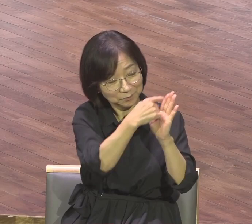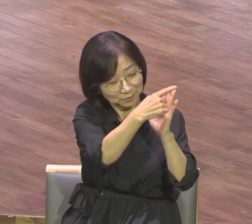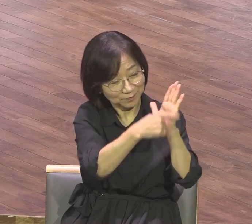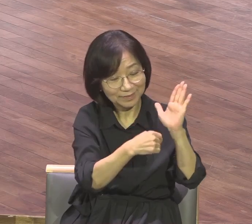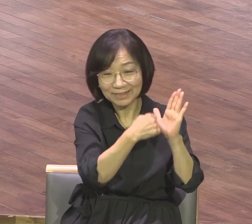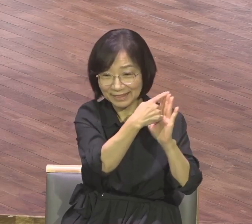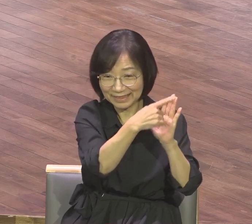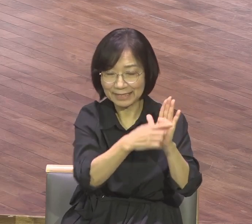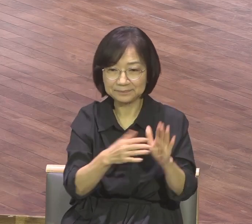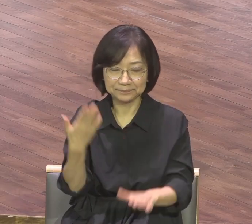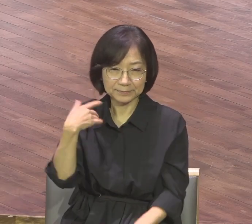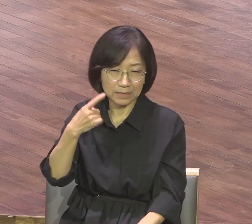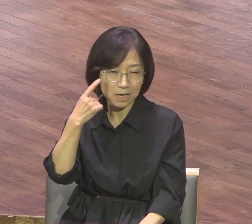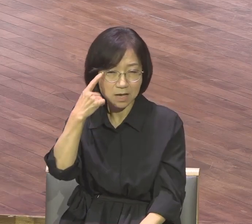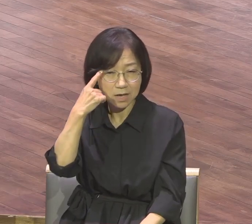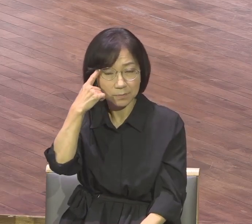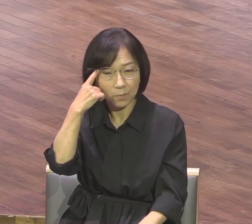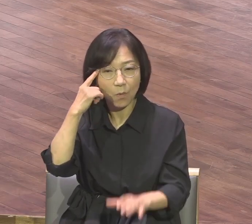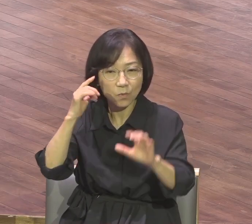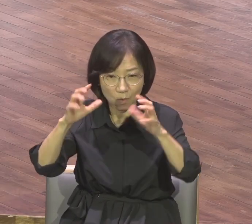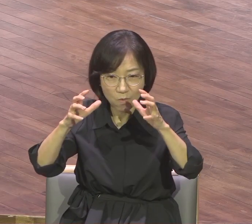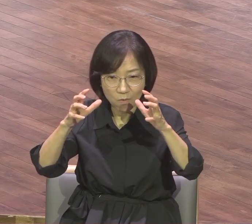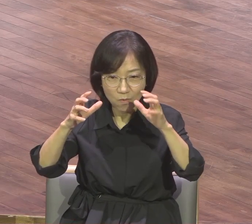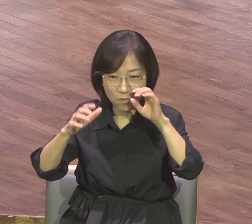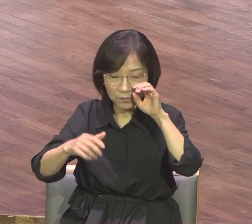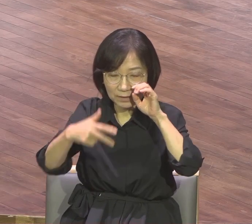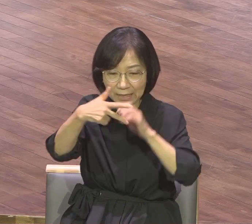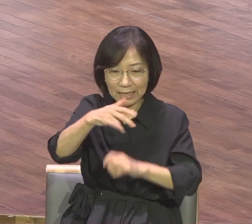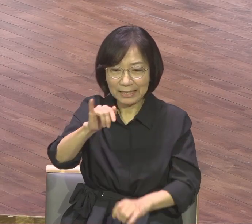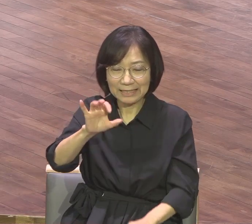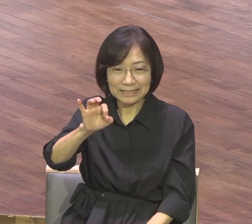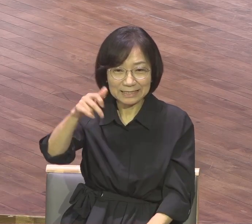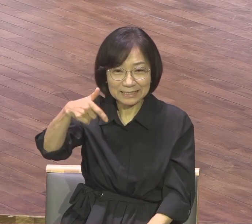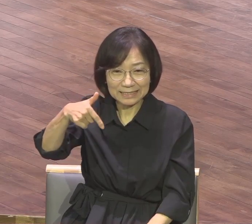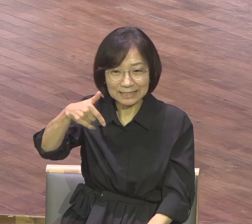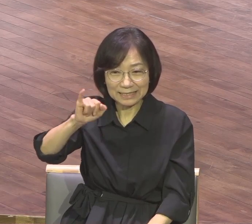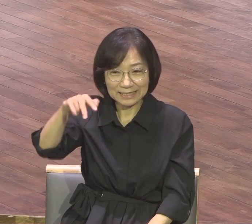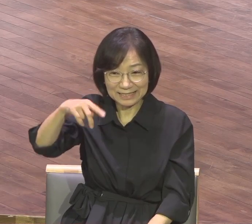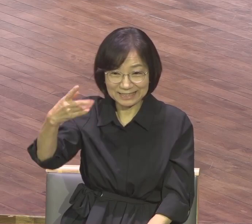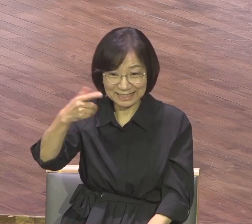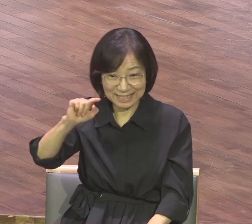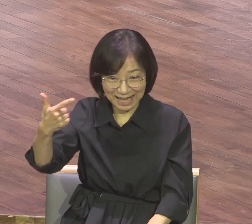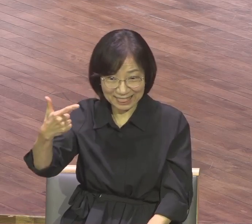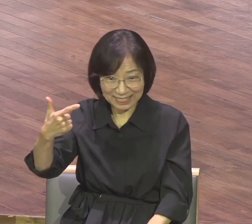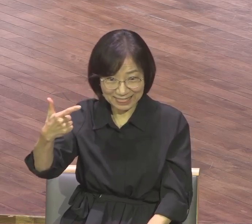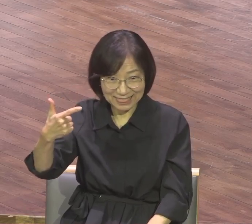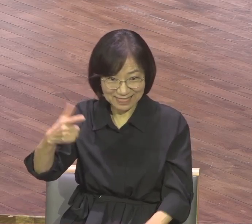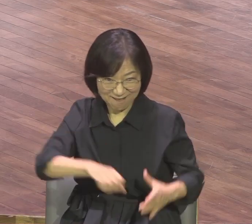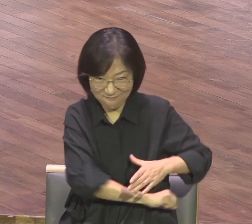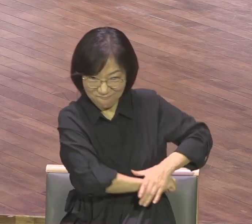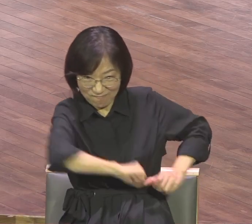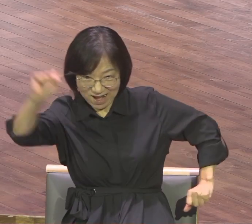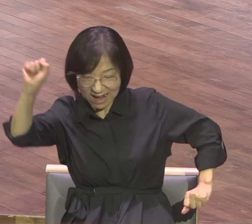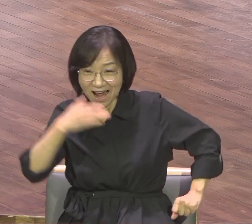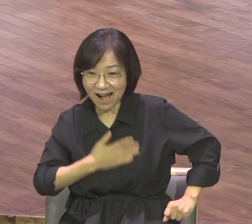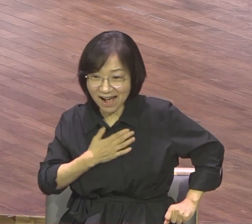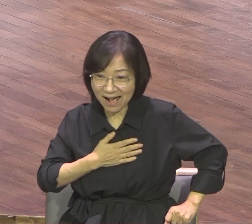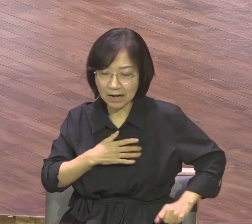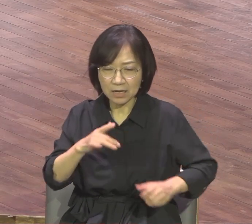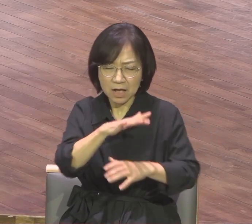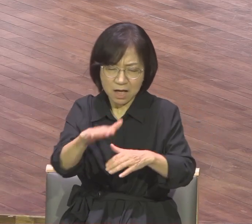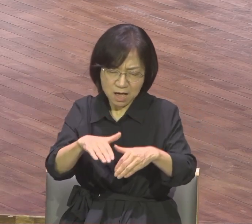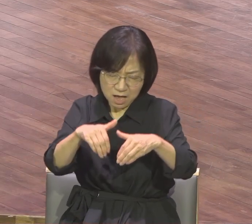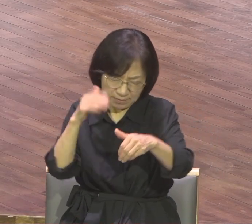몽골 제국의 징기스칸에게 생사 고락을 함께했던 9명의 공신이 있었어요.